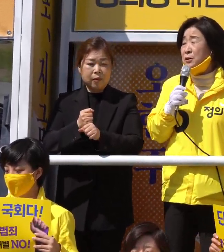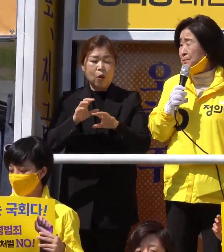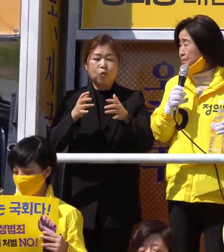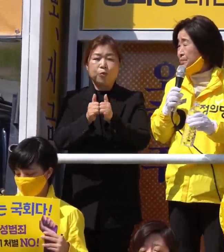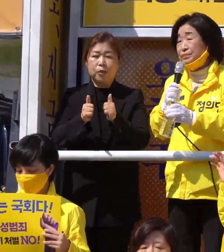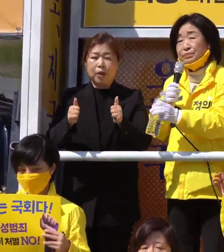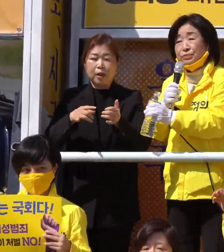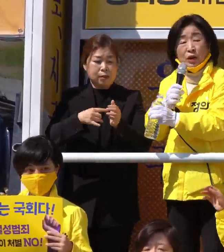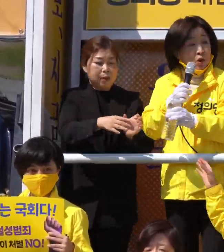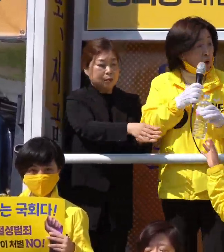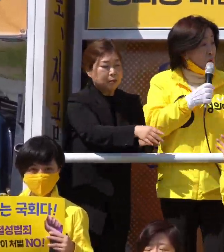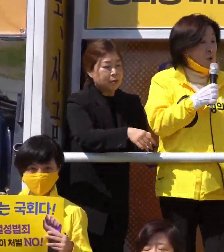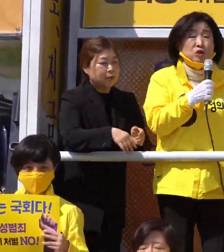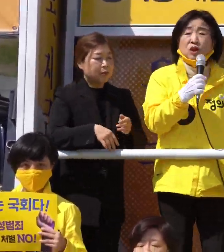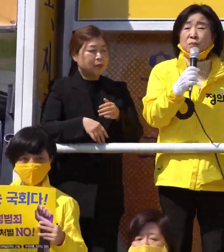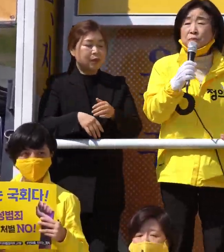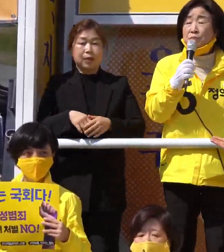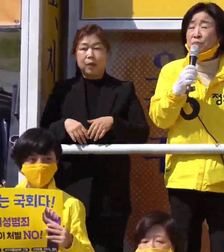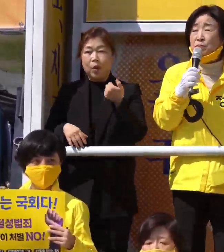국민의 세금